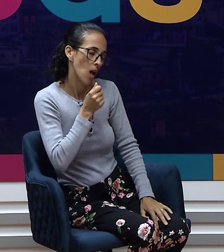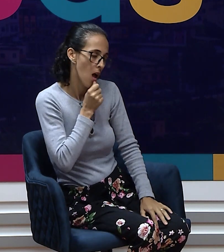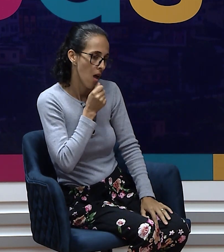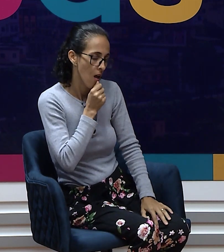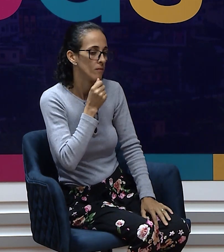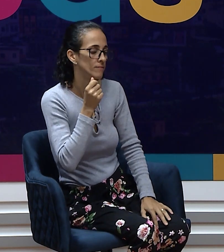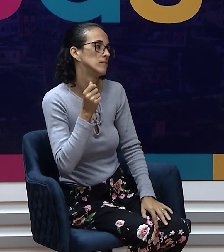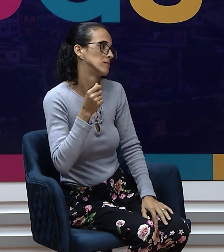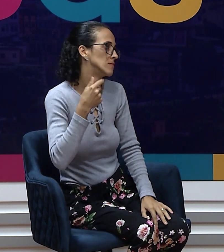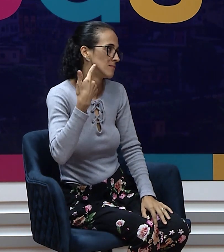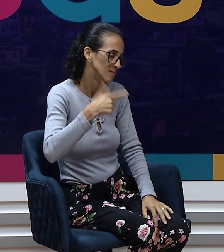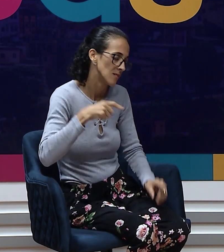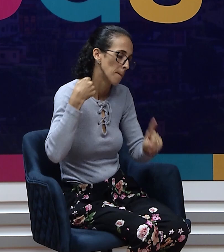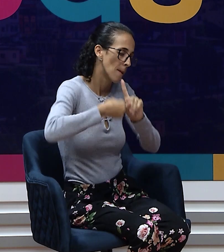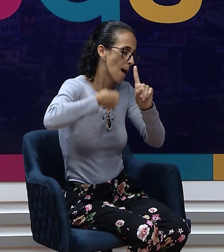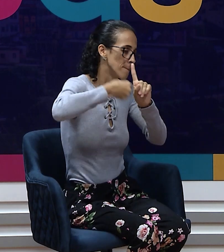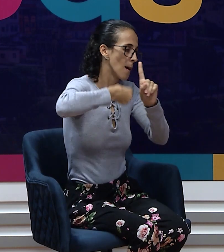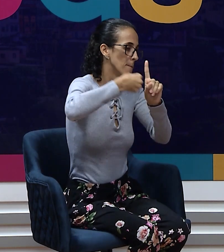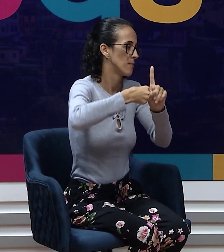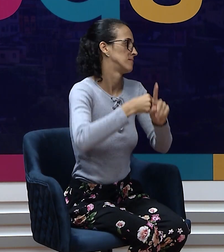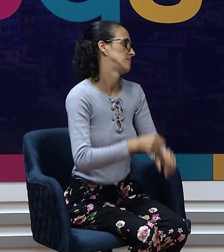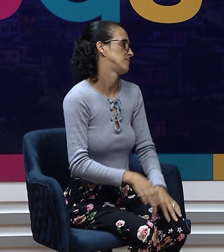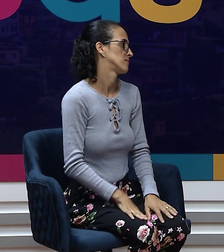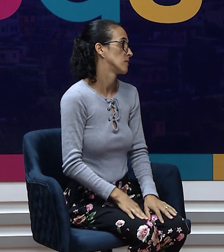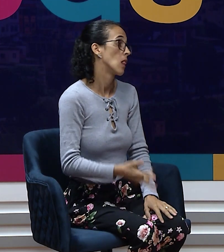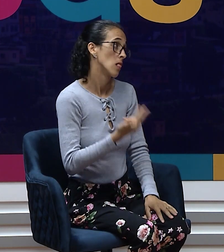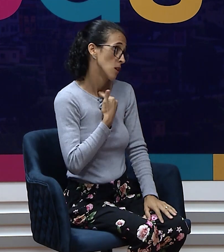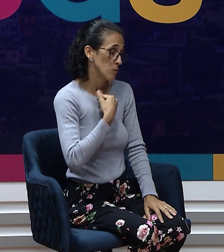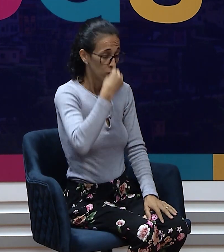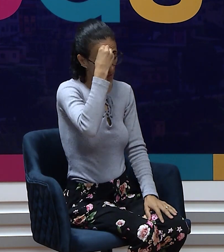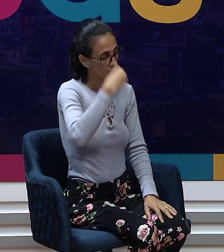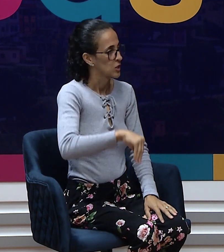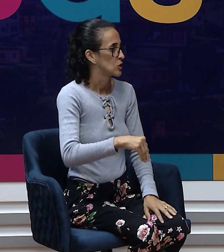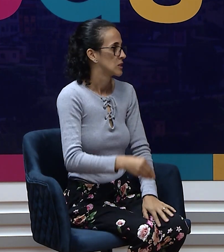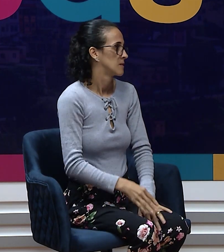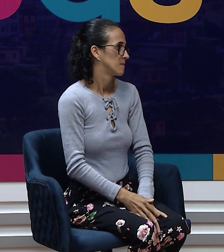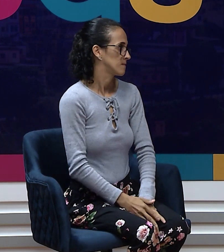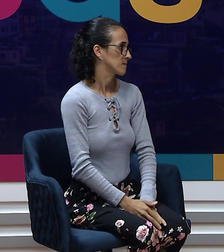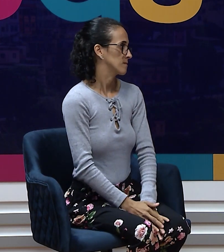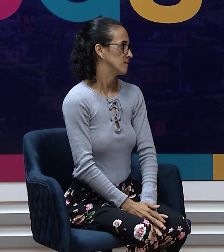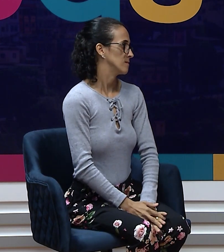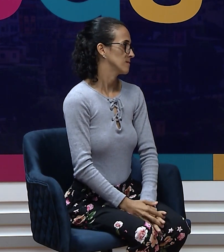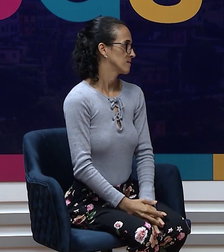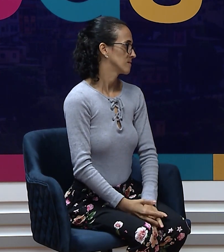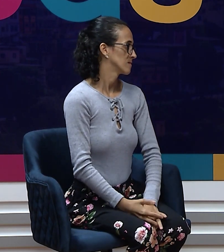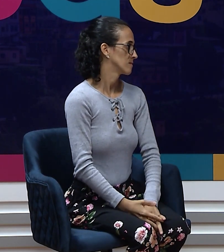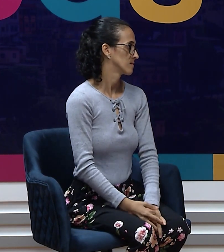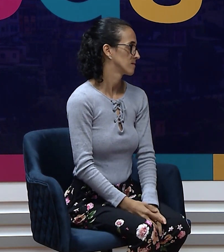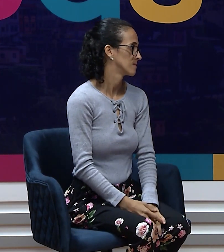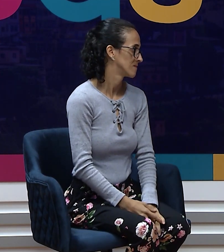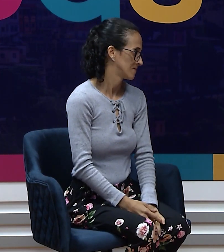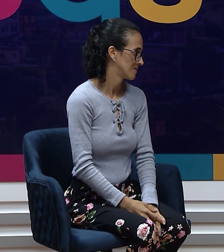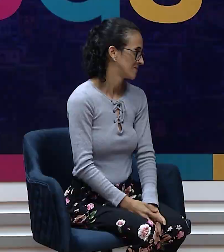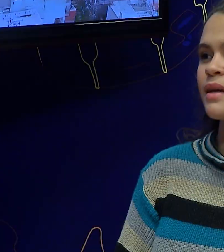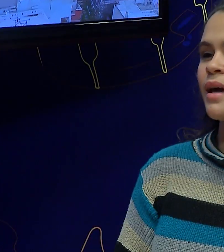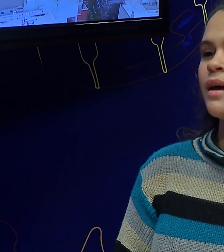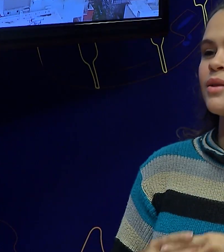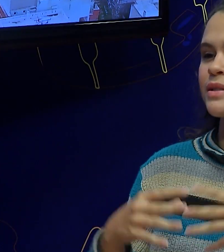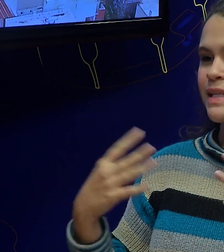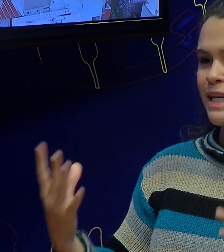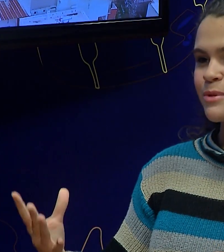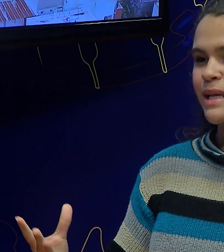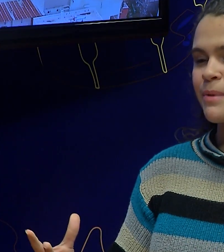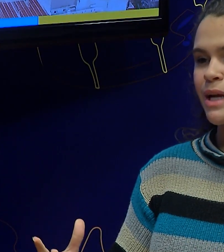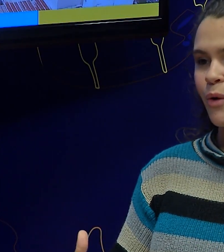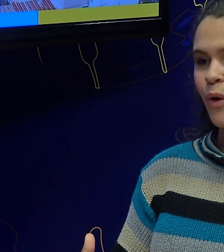poucos, 100% não. A gente não vê uma inclusão 100%, é uma luta diária, mas infelizmente a gente não pode desistir.